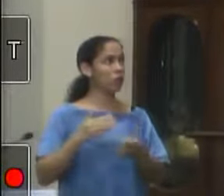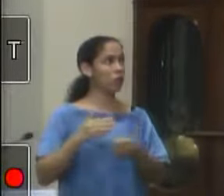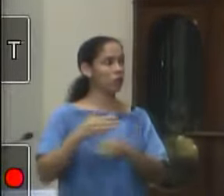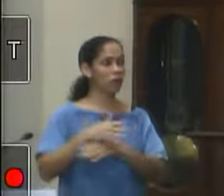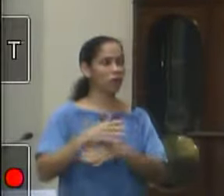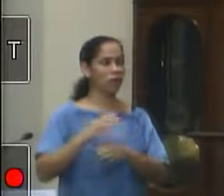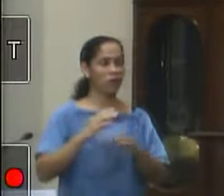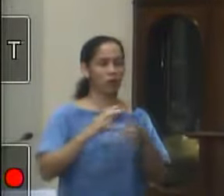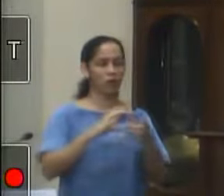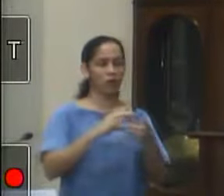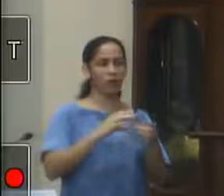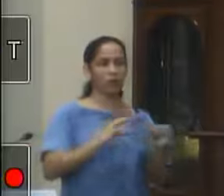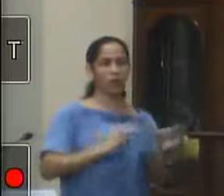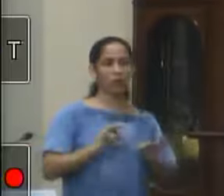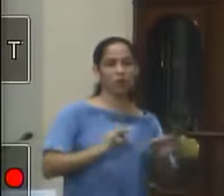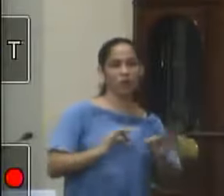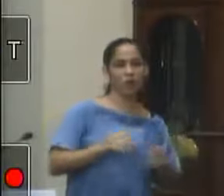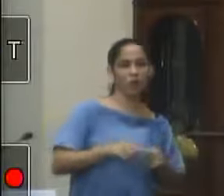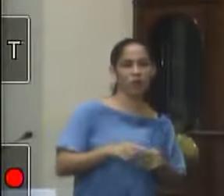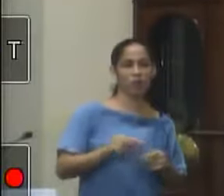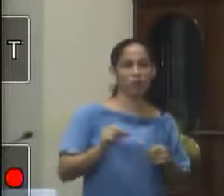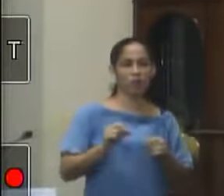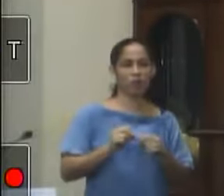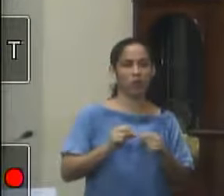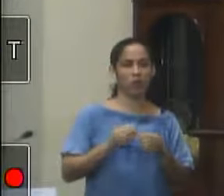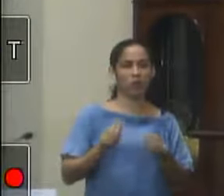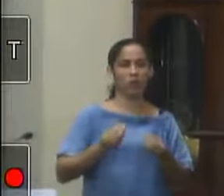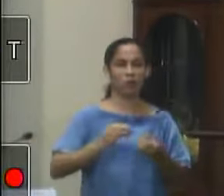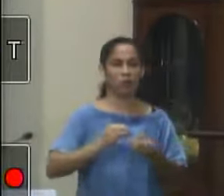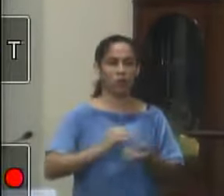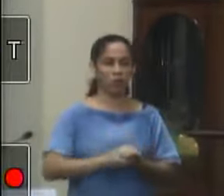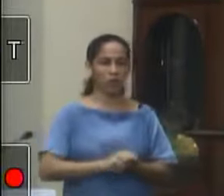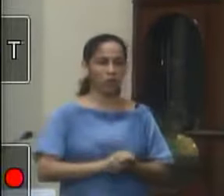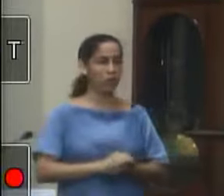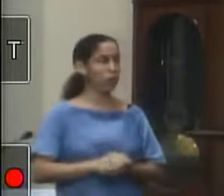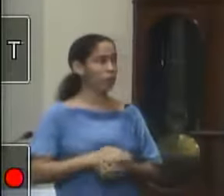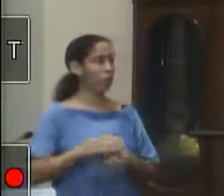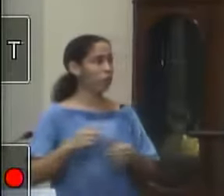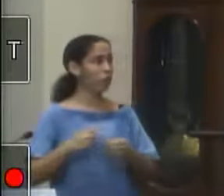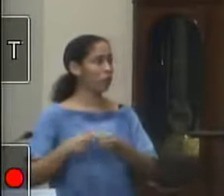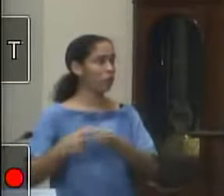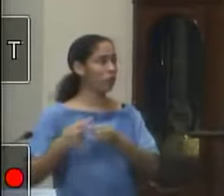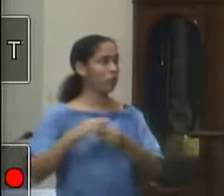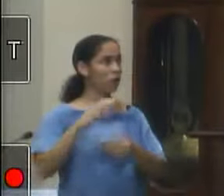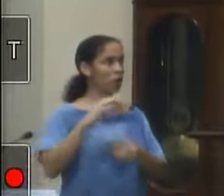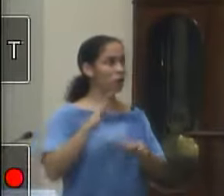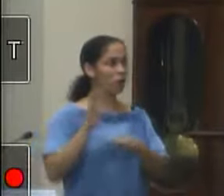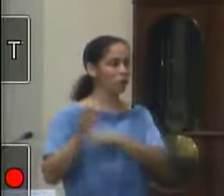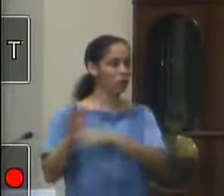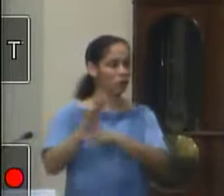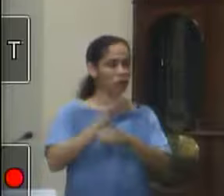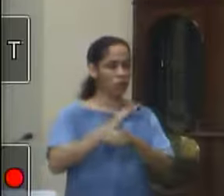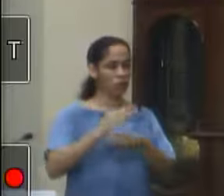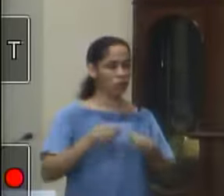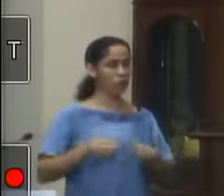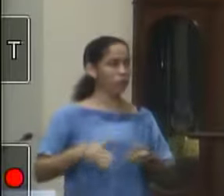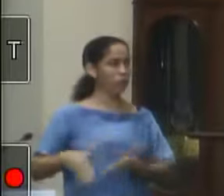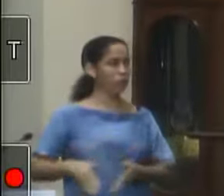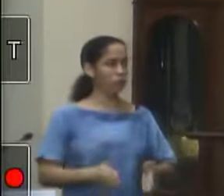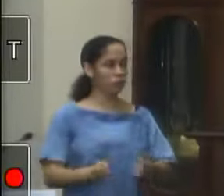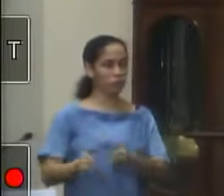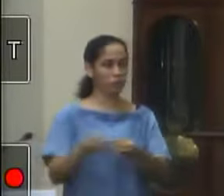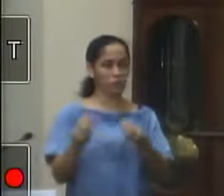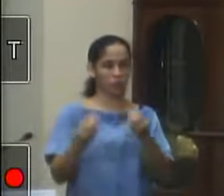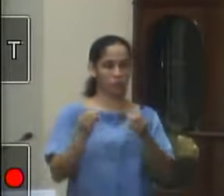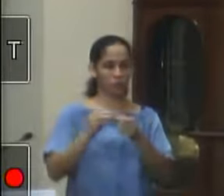campanha para que poder fazer com que a comunidade colabore, logicamente, com nossos córregos, com nossos